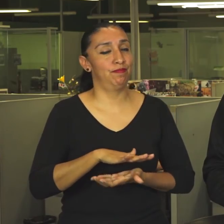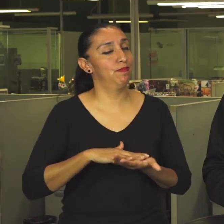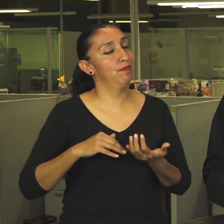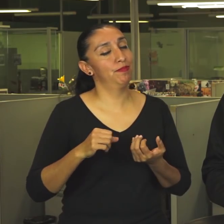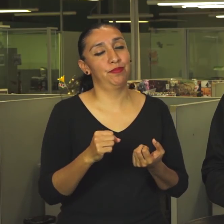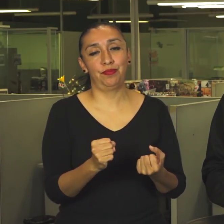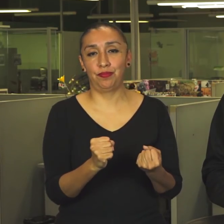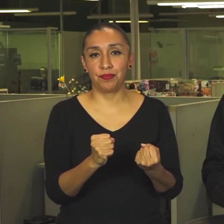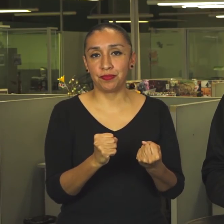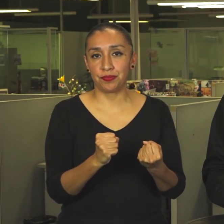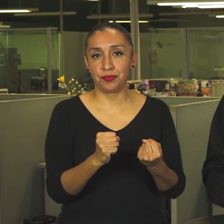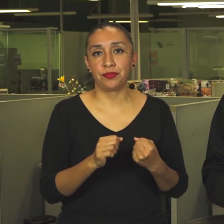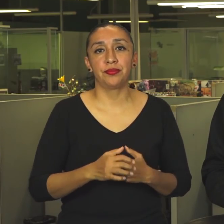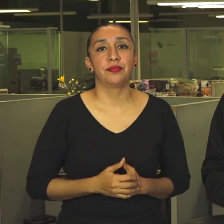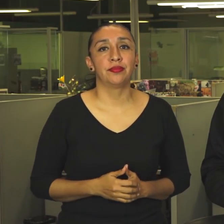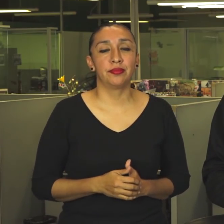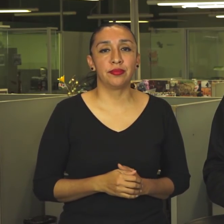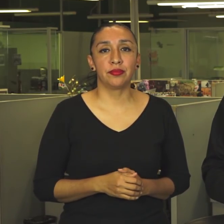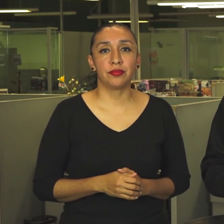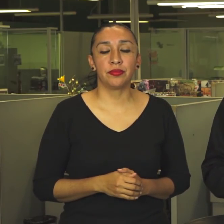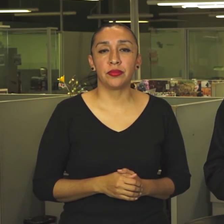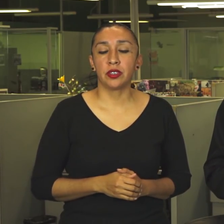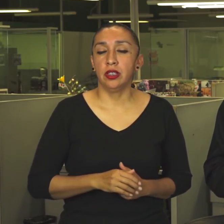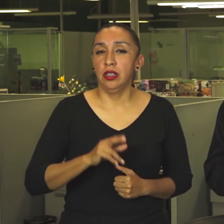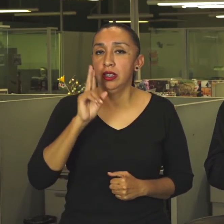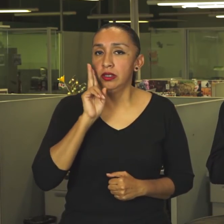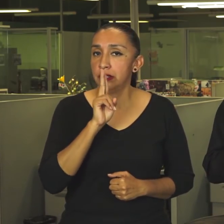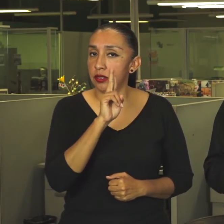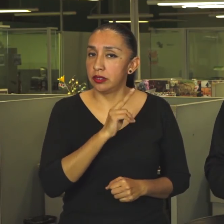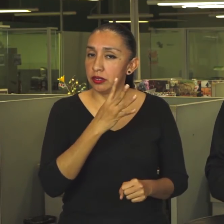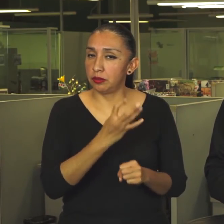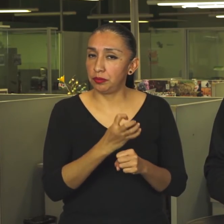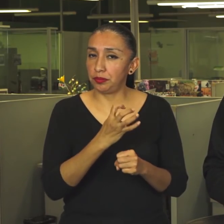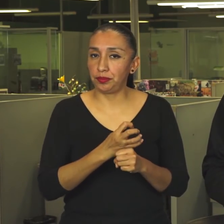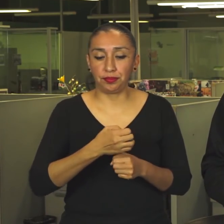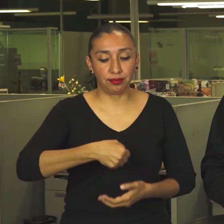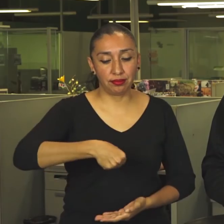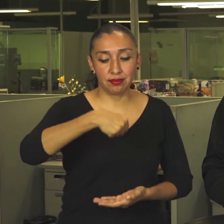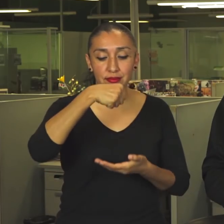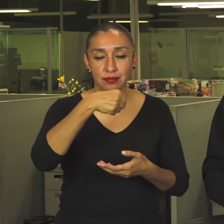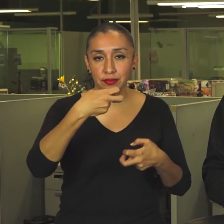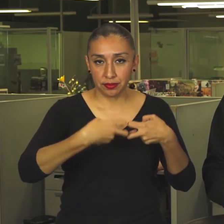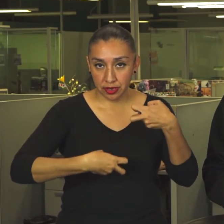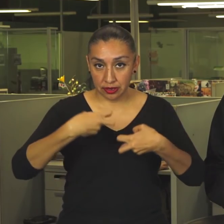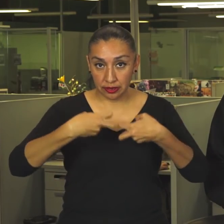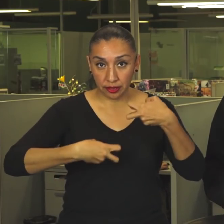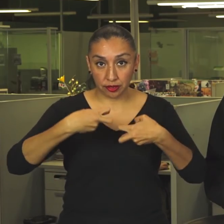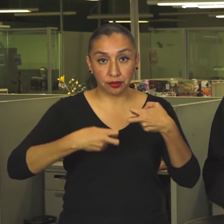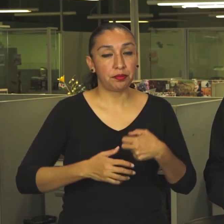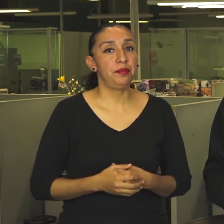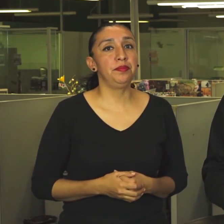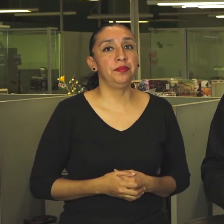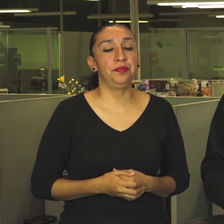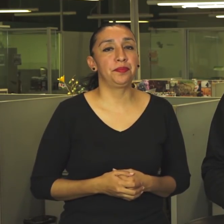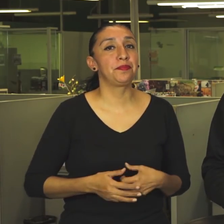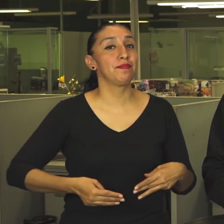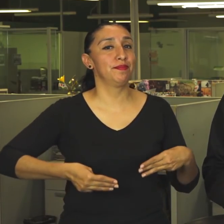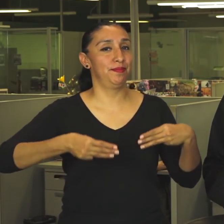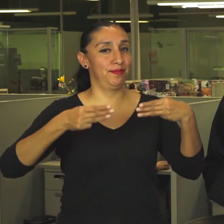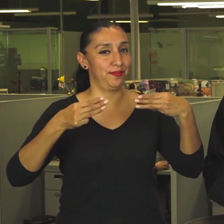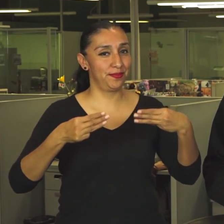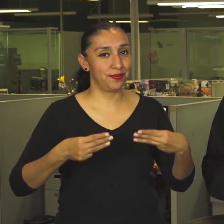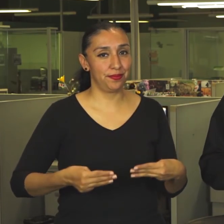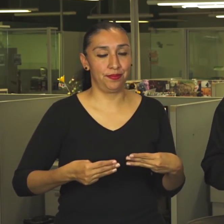entonces al muro secundario noticia número 4 las bolsas de plástico los comerciantes ambulantes y los mercados sobre ruedas